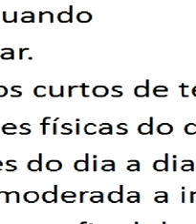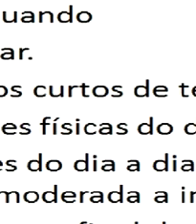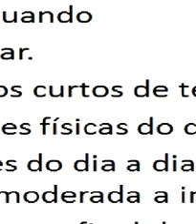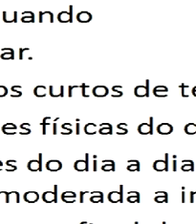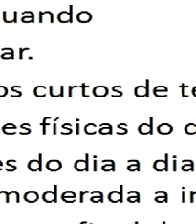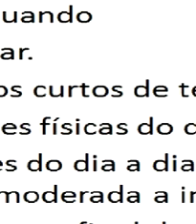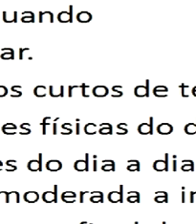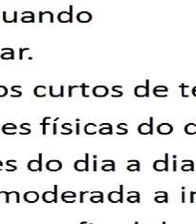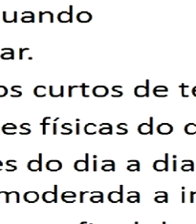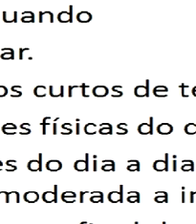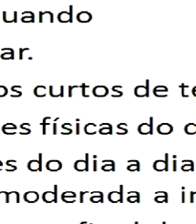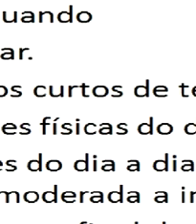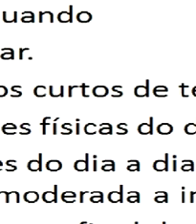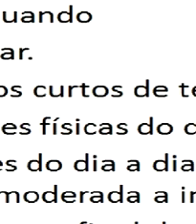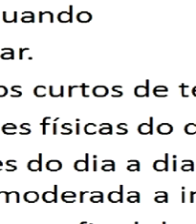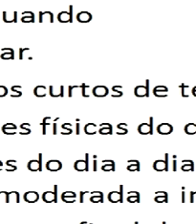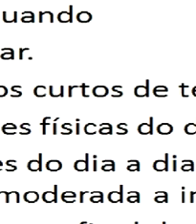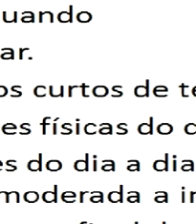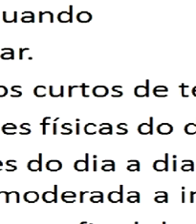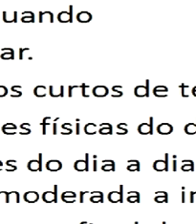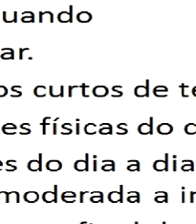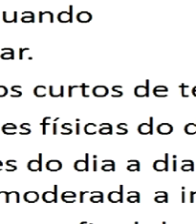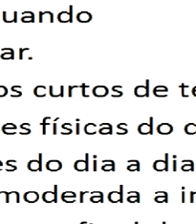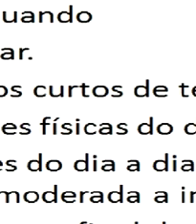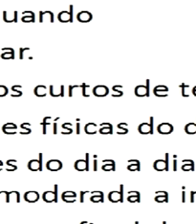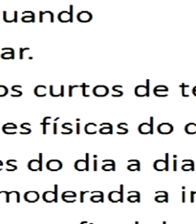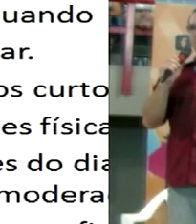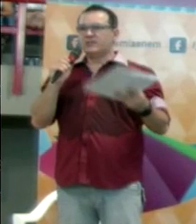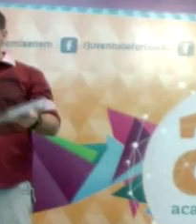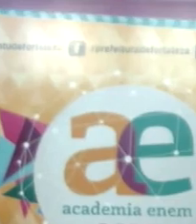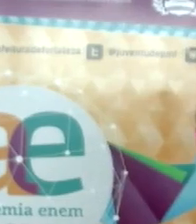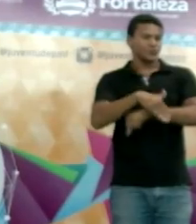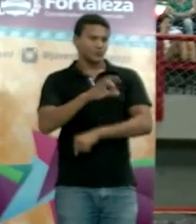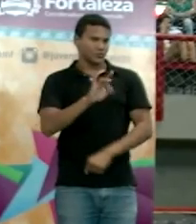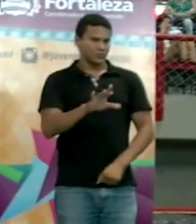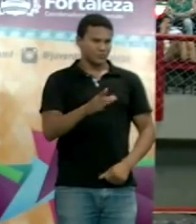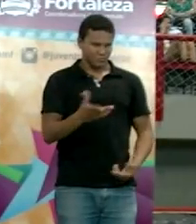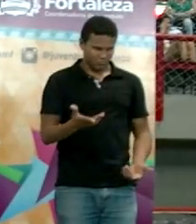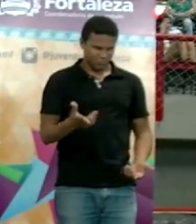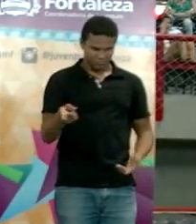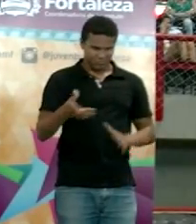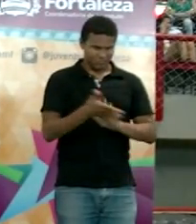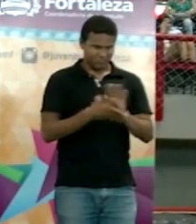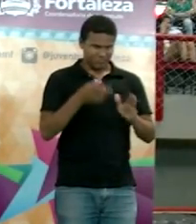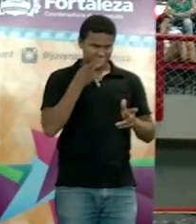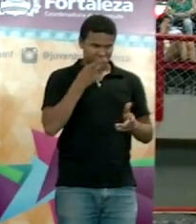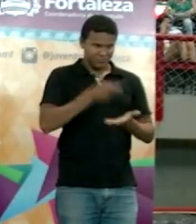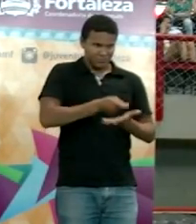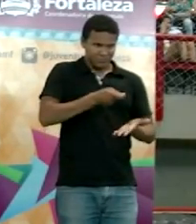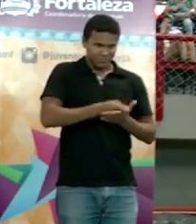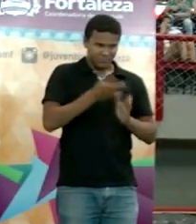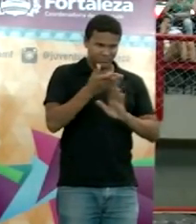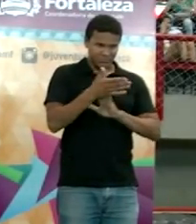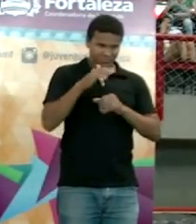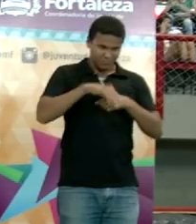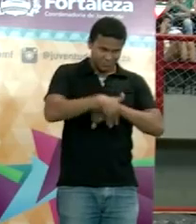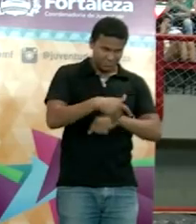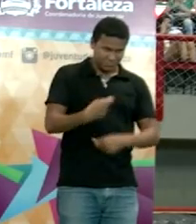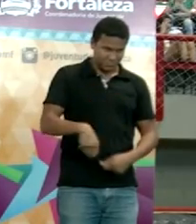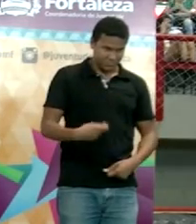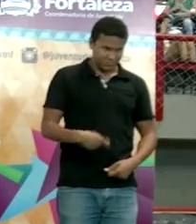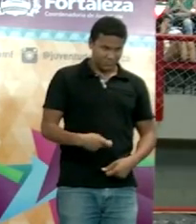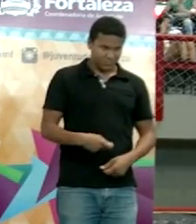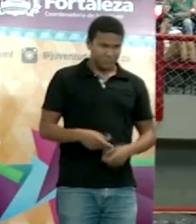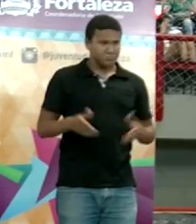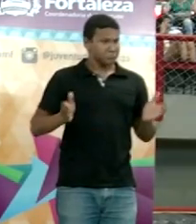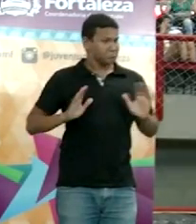atividades físicas no final do dia. O texto não diz que é no final do dia, diz que você tem, para ter aptidão física, você